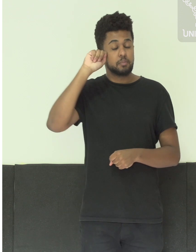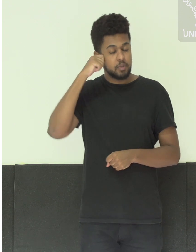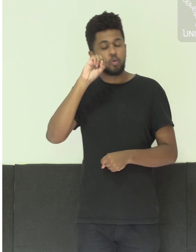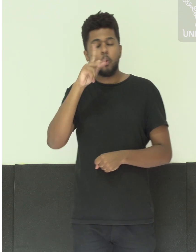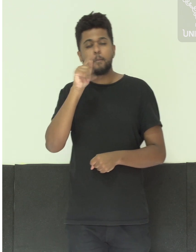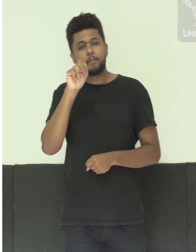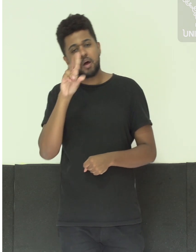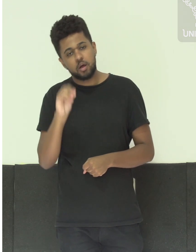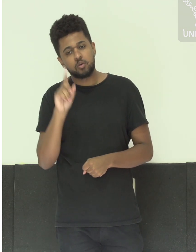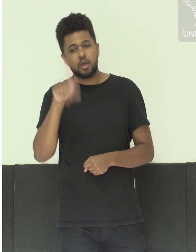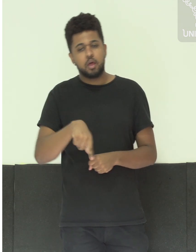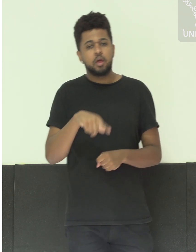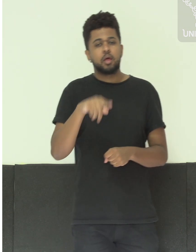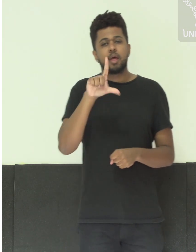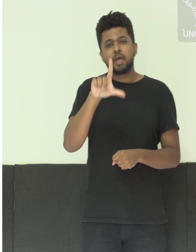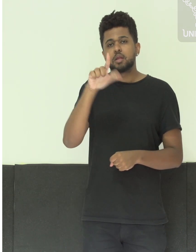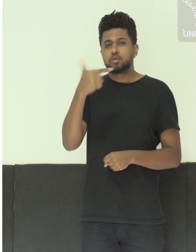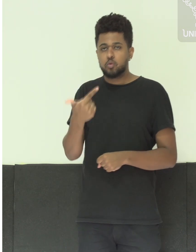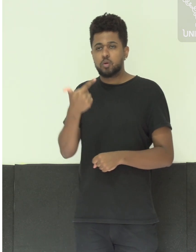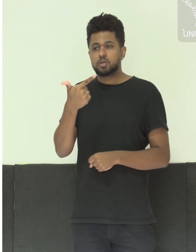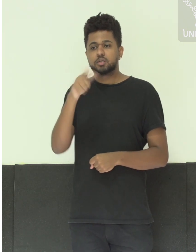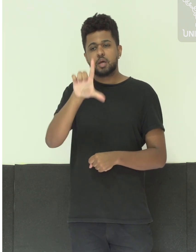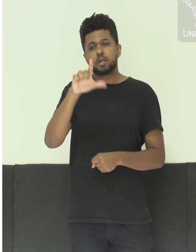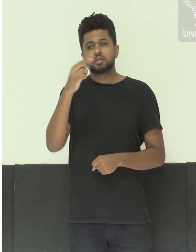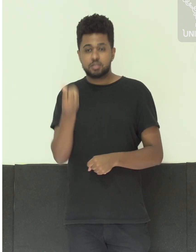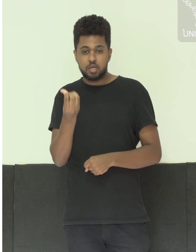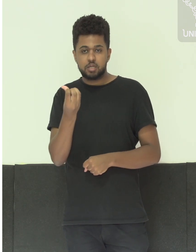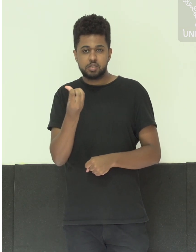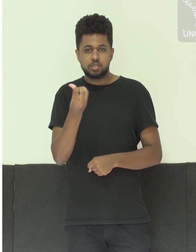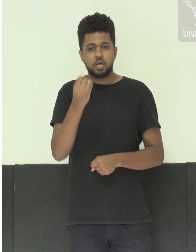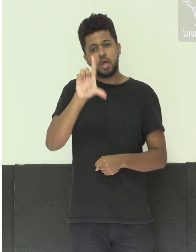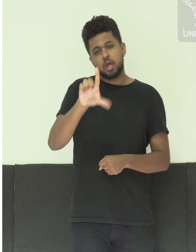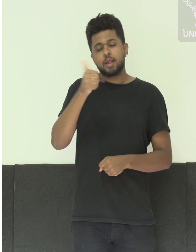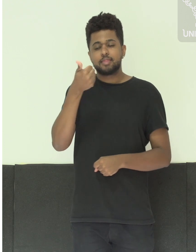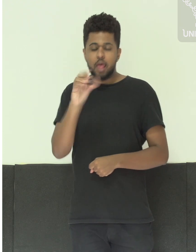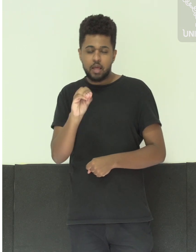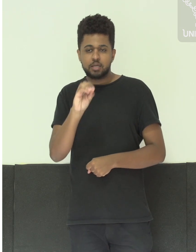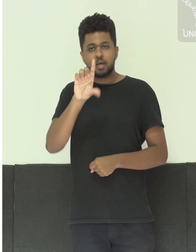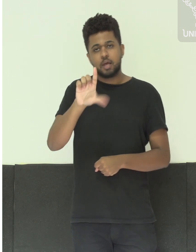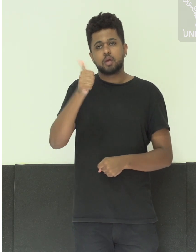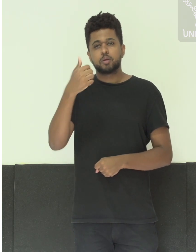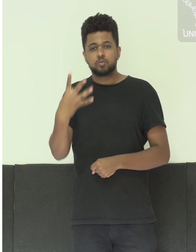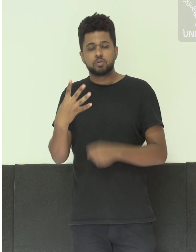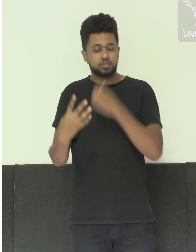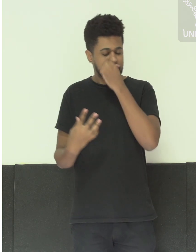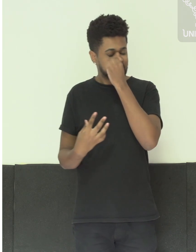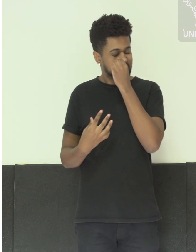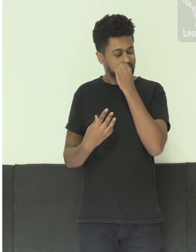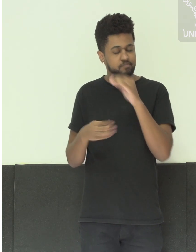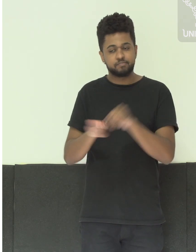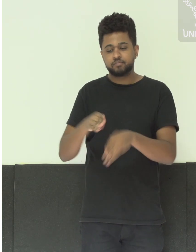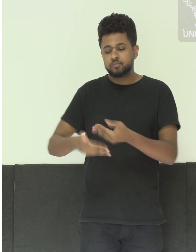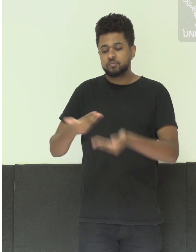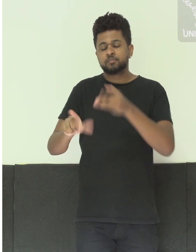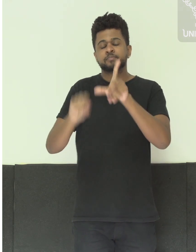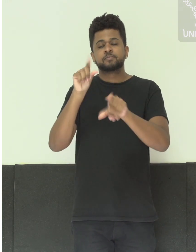pardos, modalidade L2, L6, L10 e L14, em